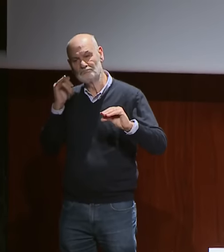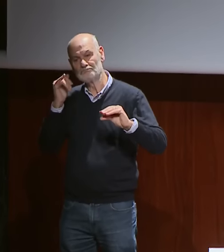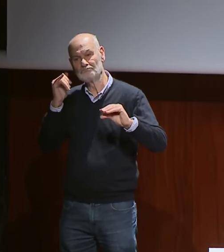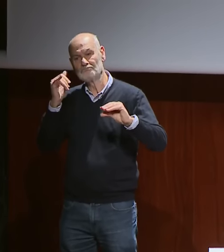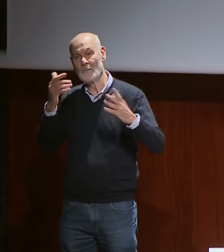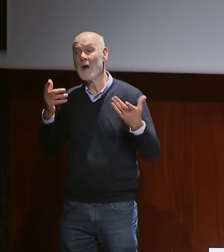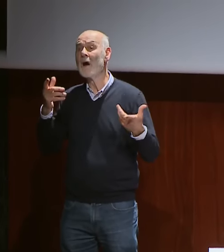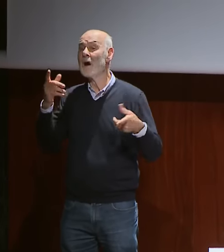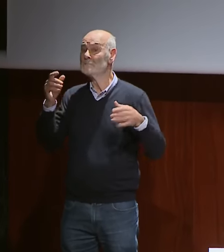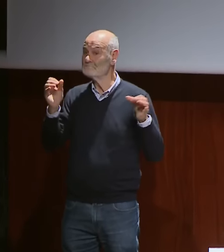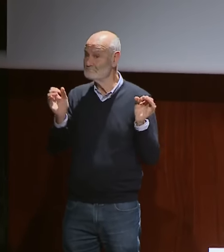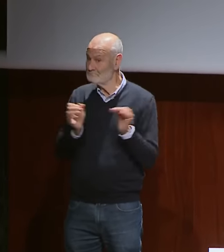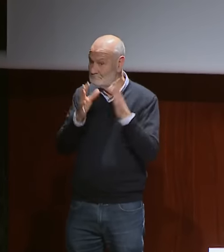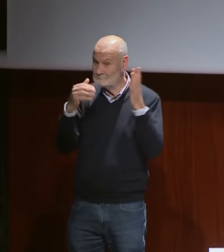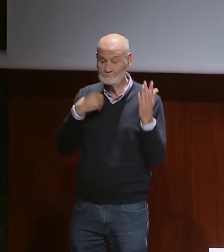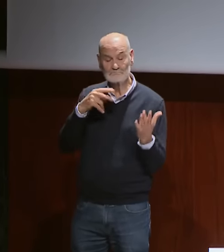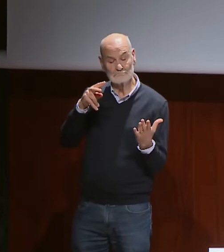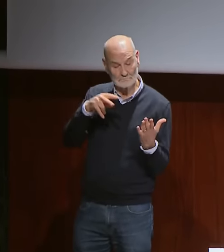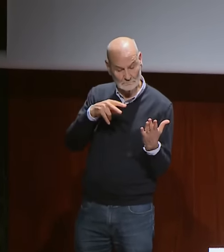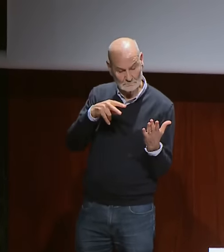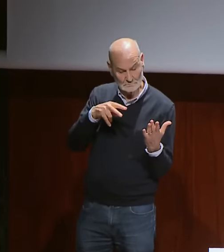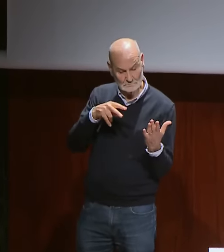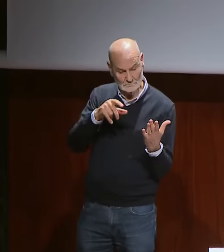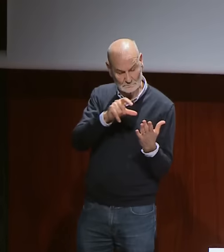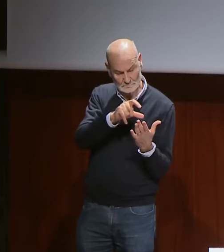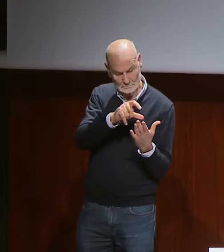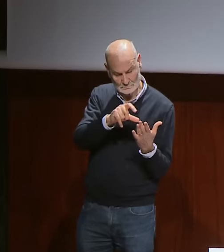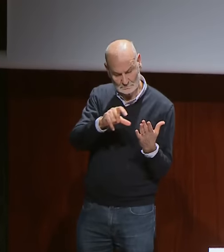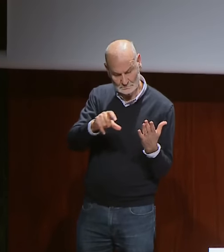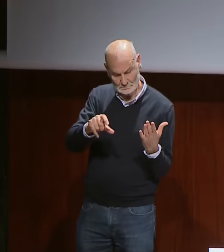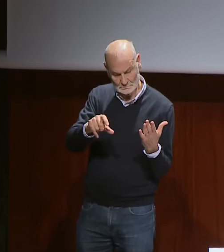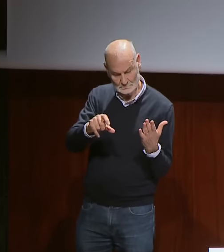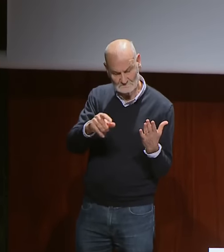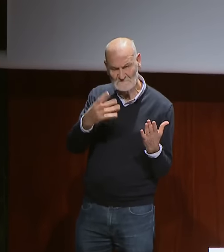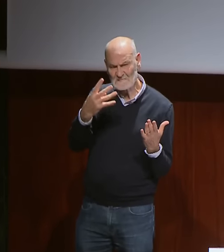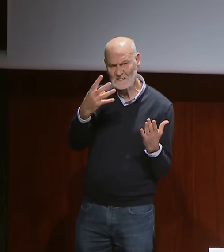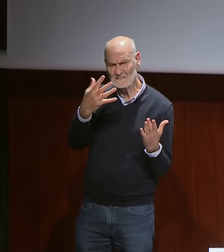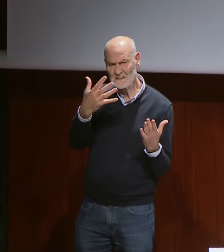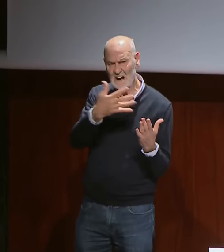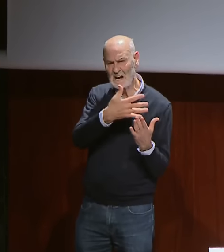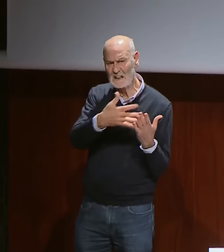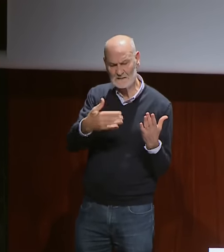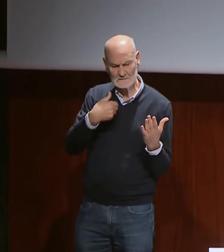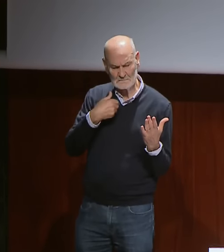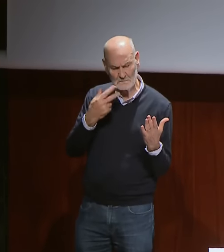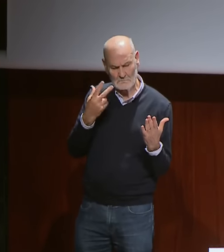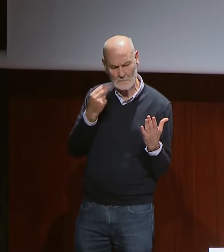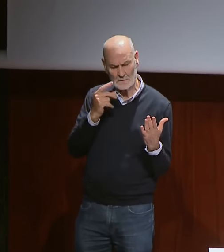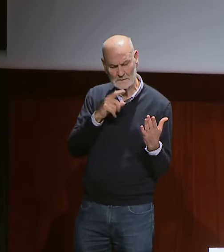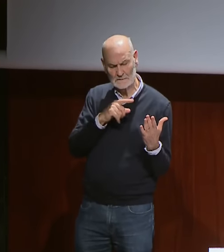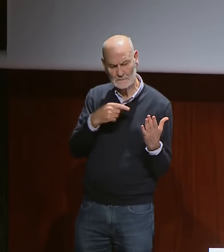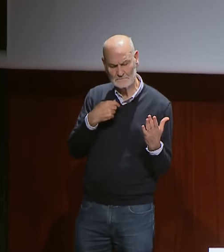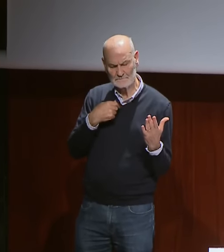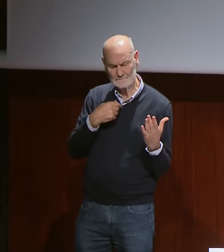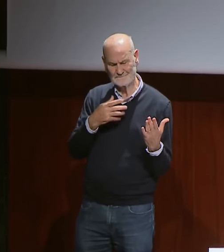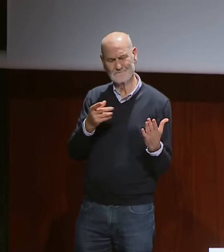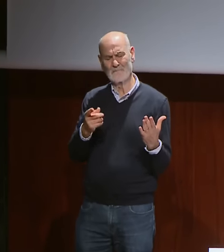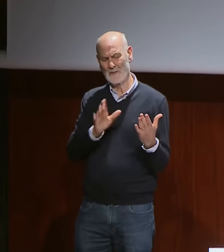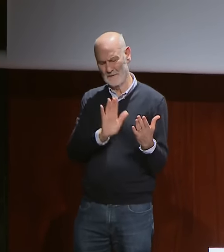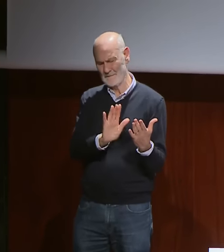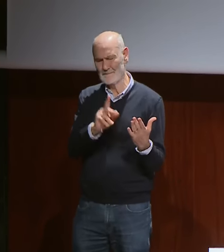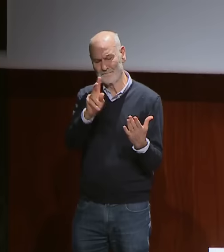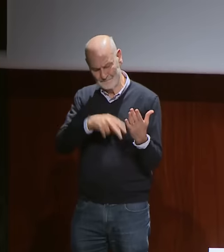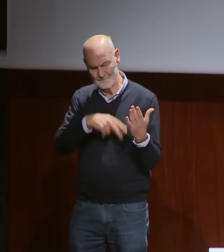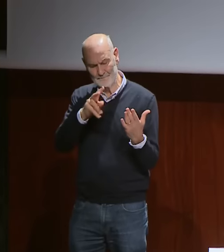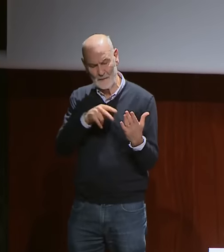mesure pour relire un petit peu. Et puis, les pages s'additionnaient les unes aux autres. Et puis, je voyais des passages parfois